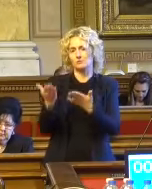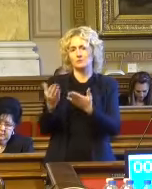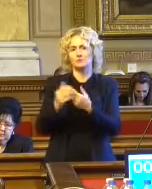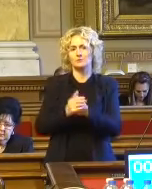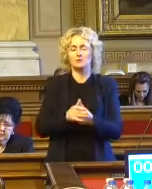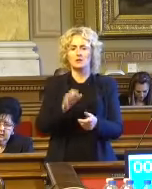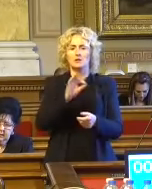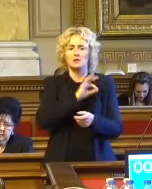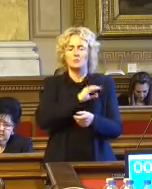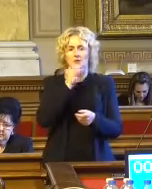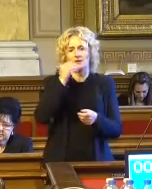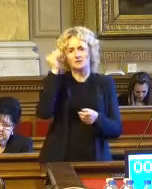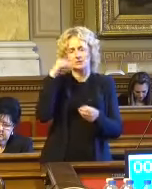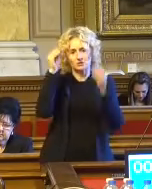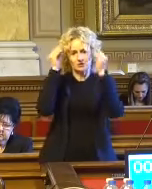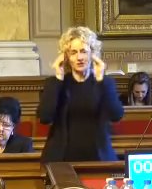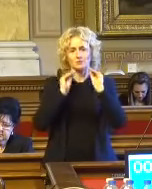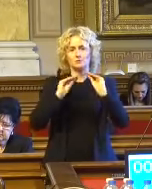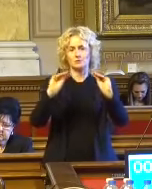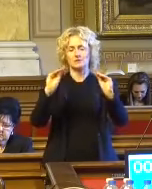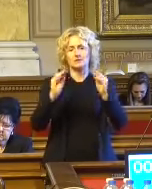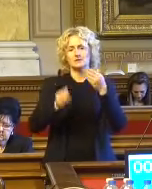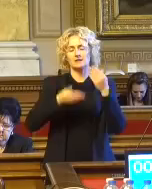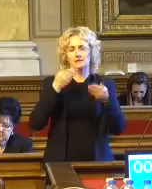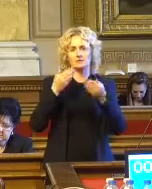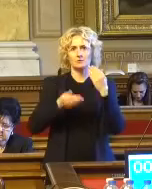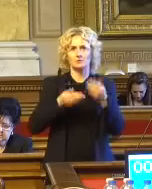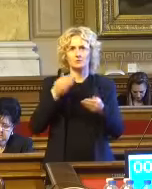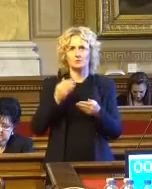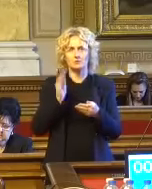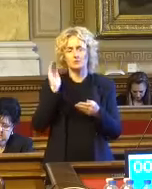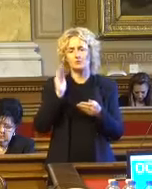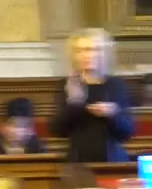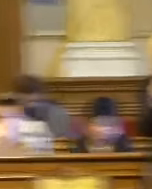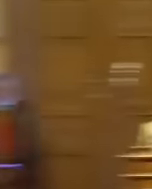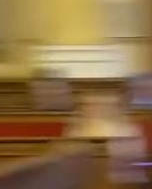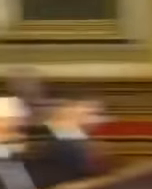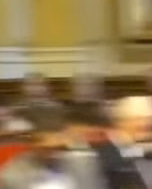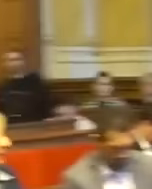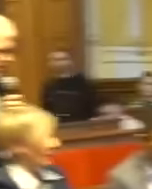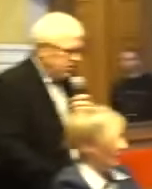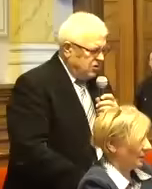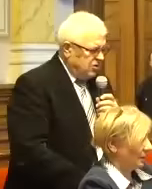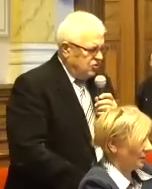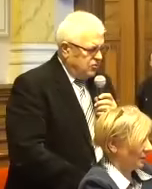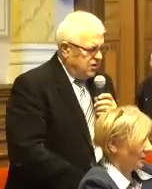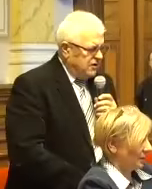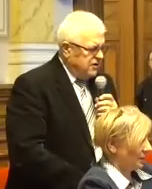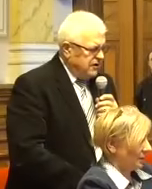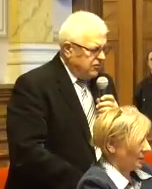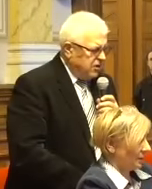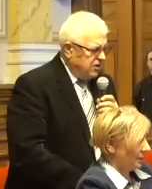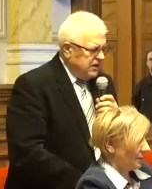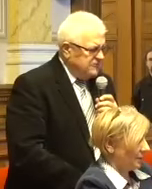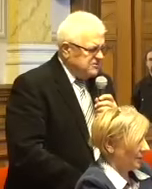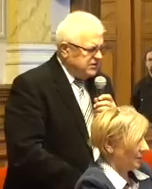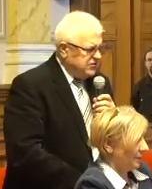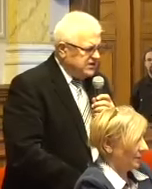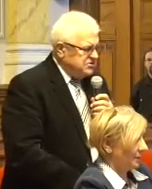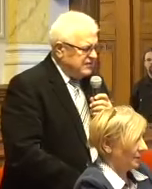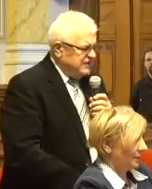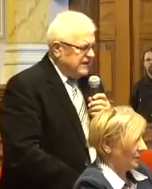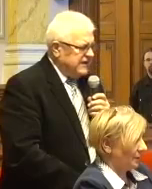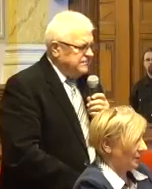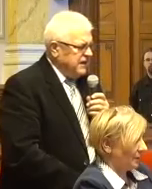Polgármester úr, tisztelt Közgyűlés! Emlékezetem szerint ez a napirend most harmadik alkalommal kerül a